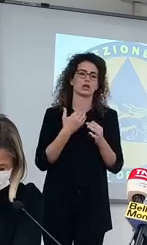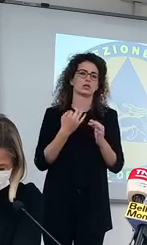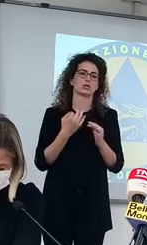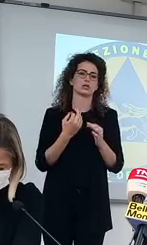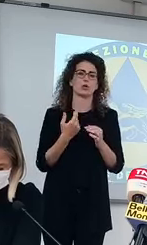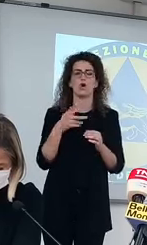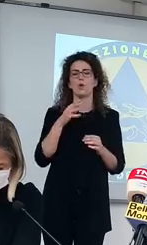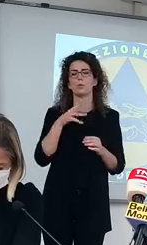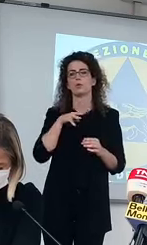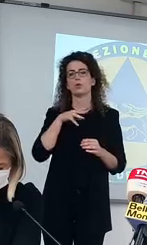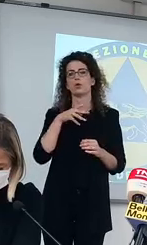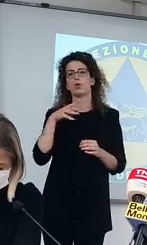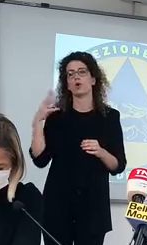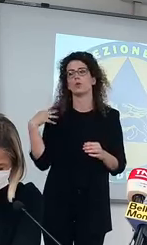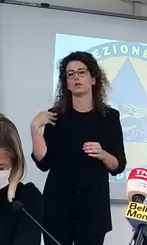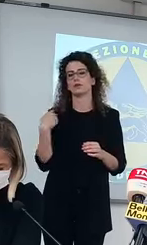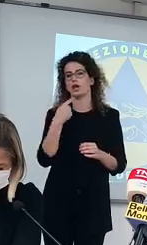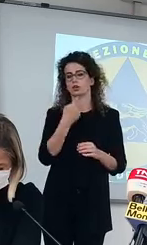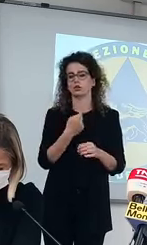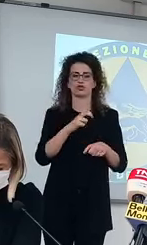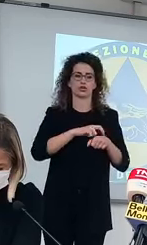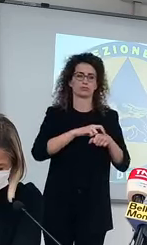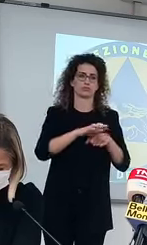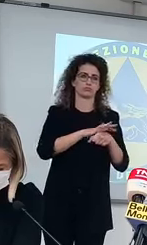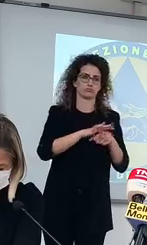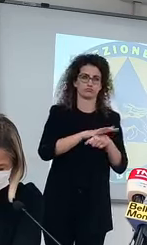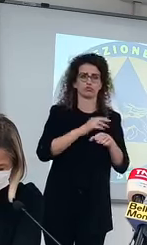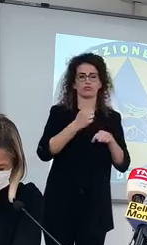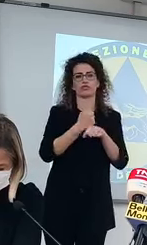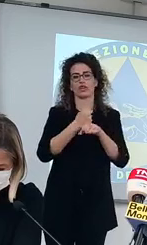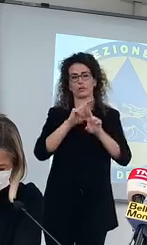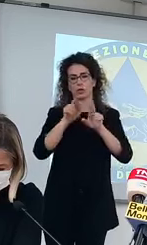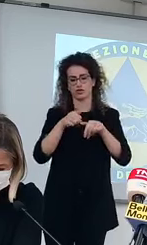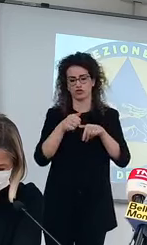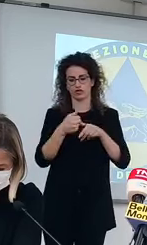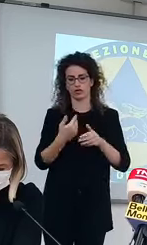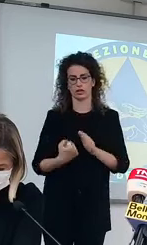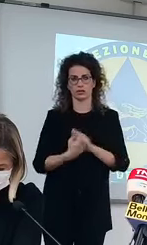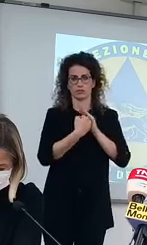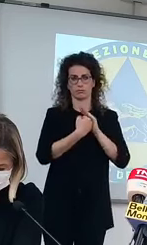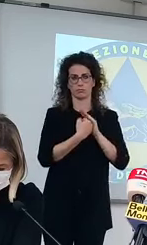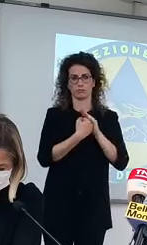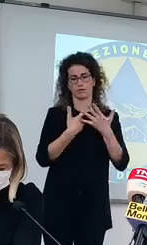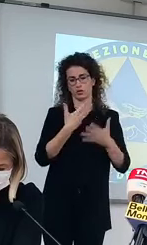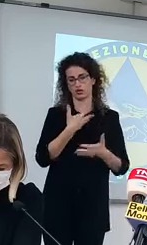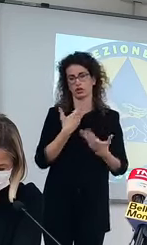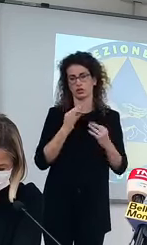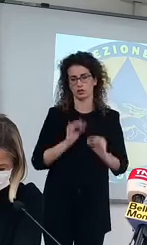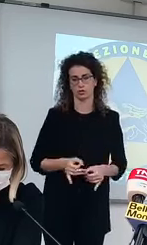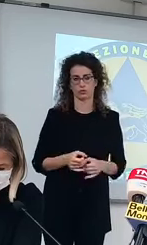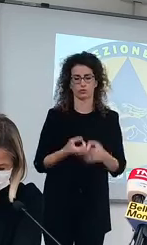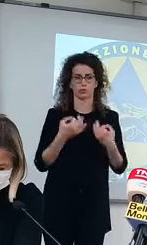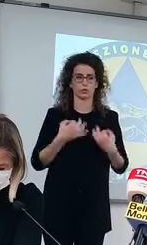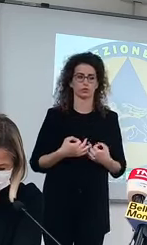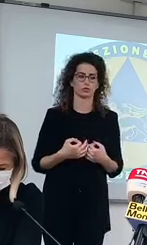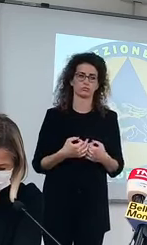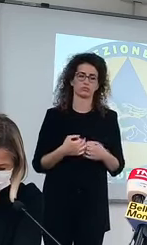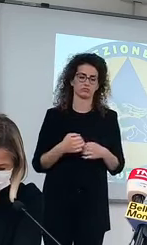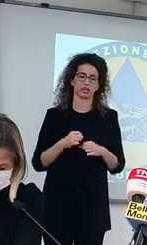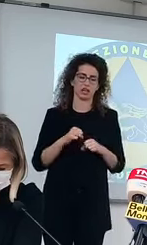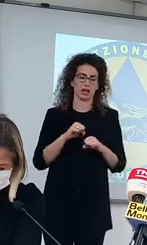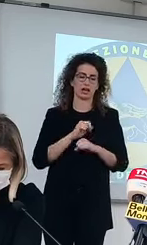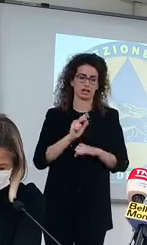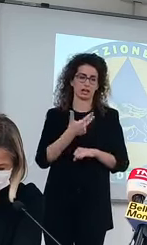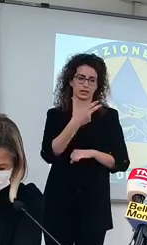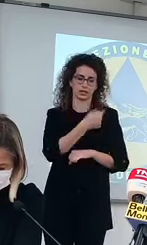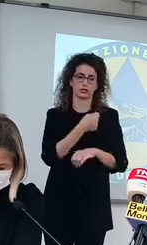il commissario, con dei medici di base, dalle farmacie, tutto quello che è, però ci sarà, io non so, terza dose arriverà